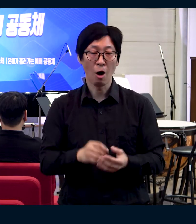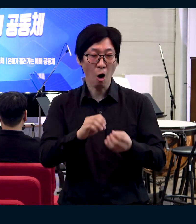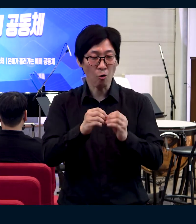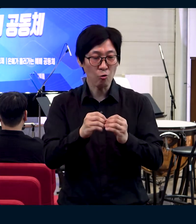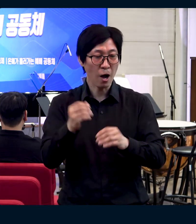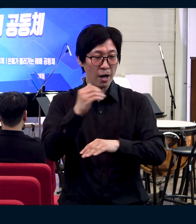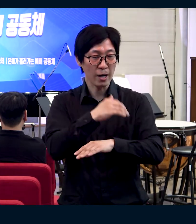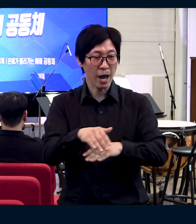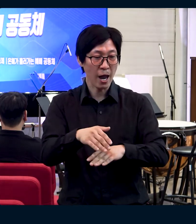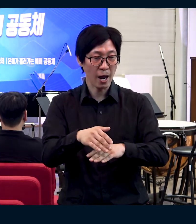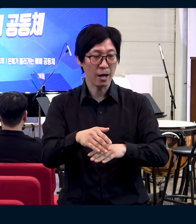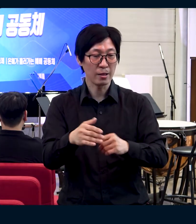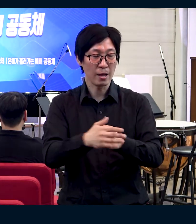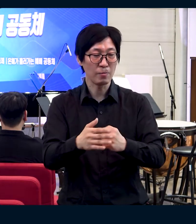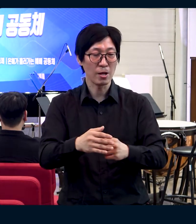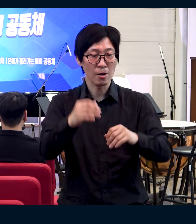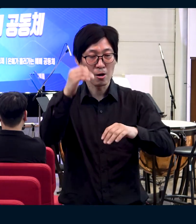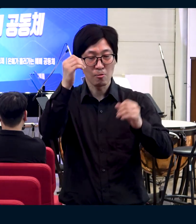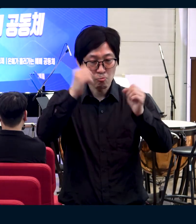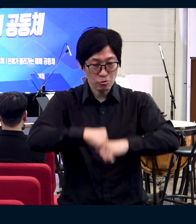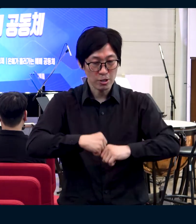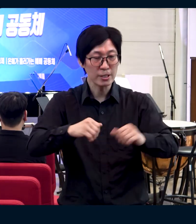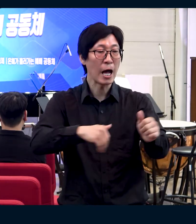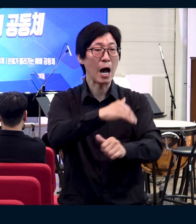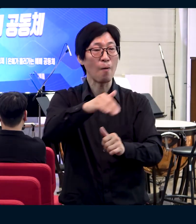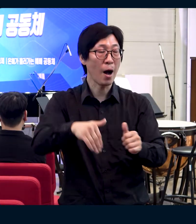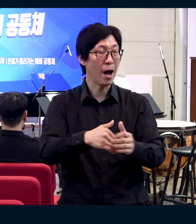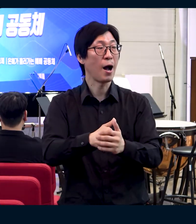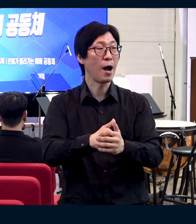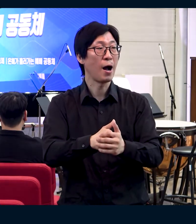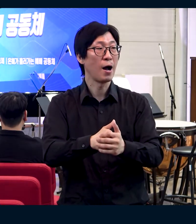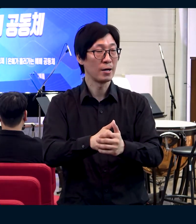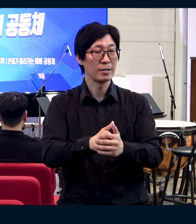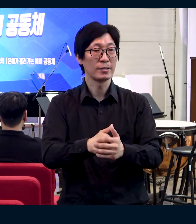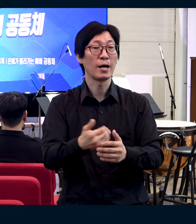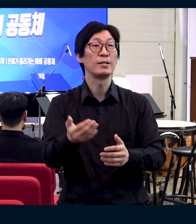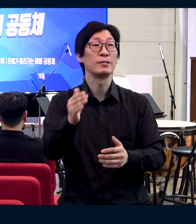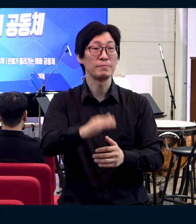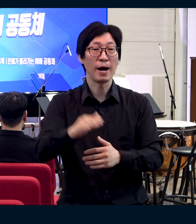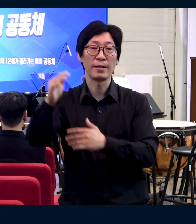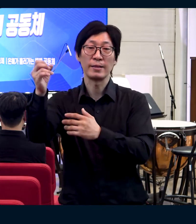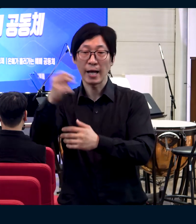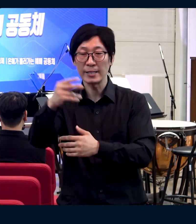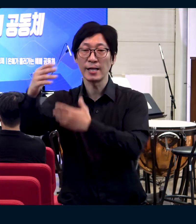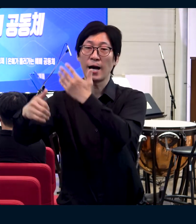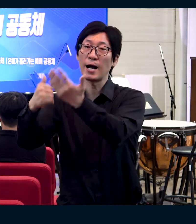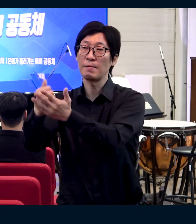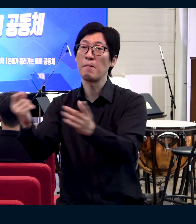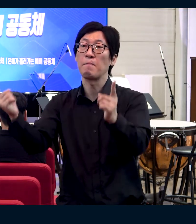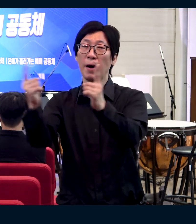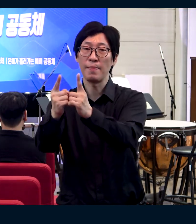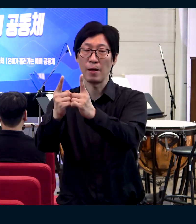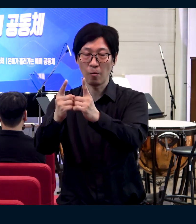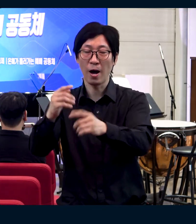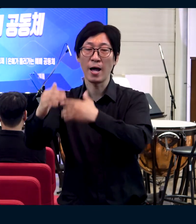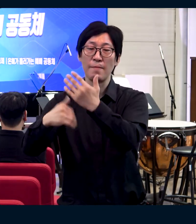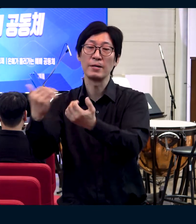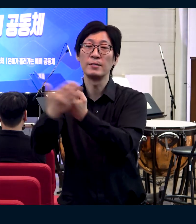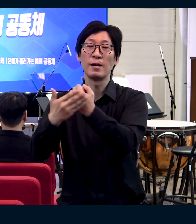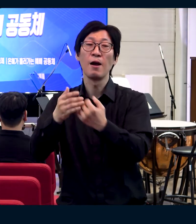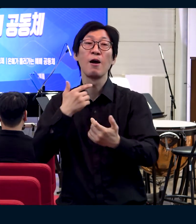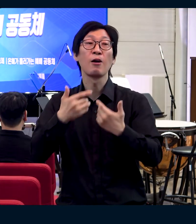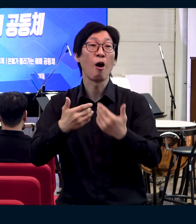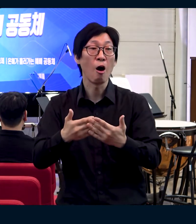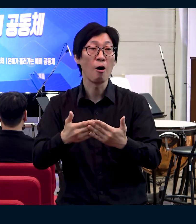그 편법으로 망가진 것을 다시 바로잡는 그런 하나님의 어떤 역사하심, 그걸